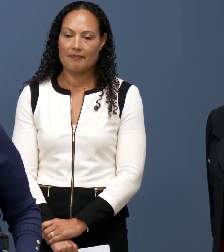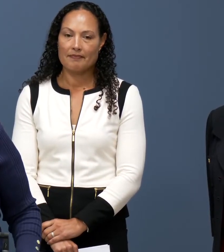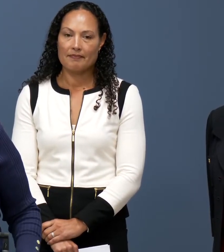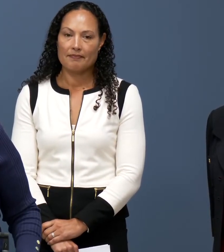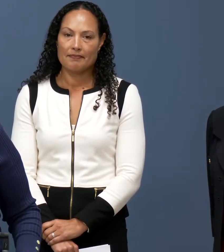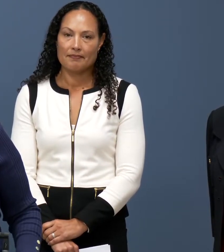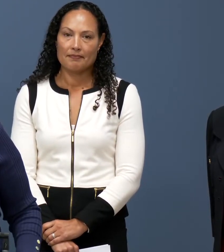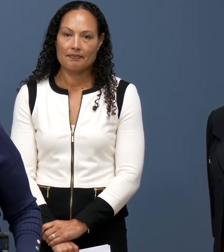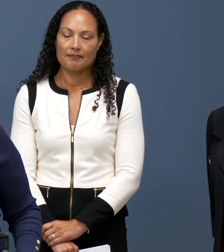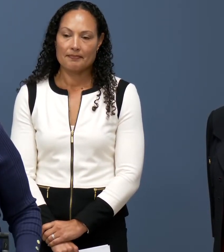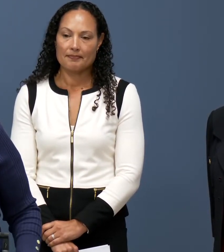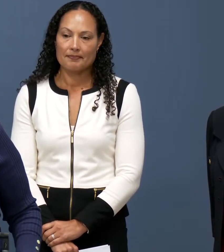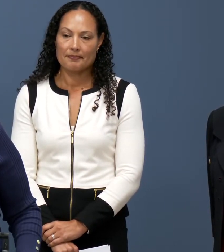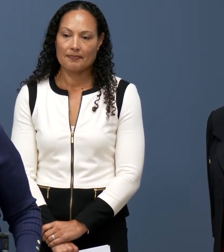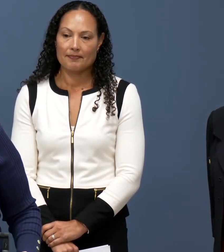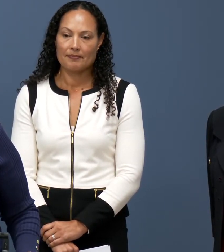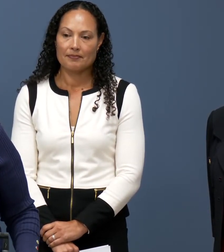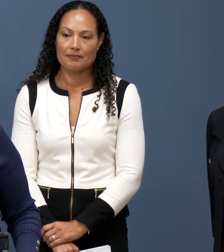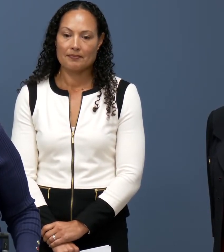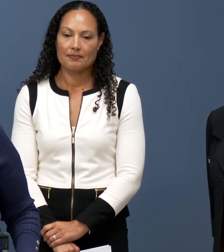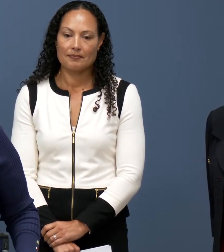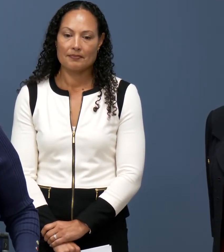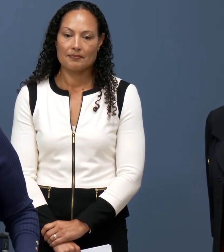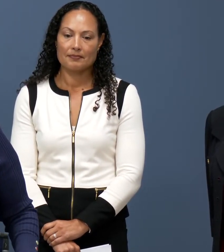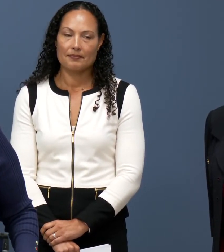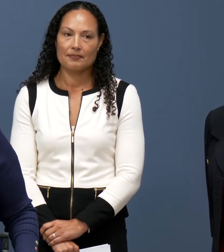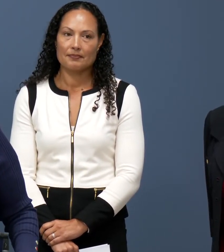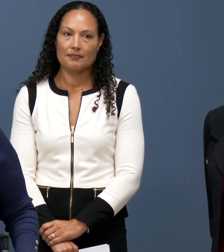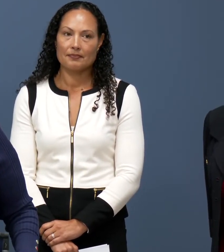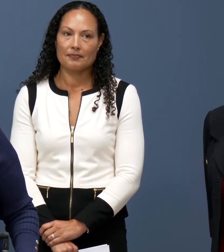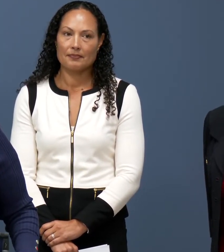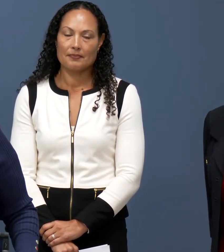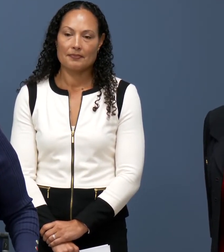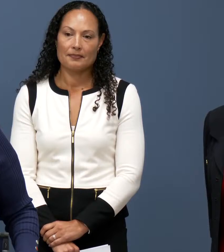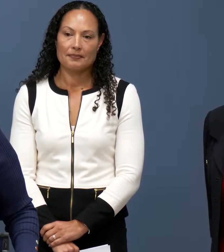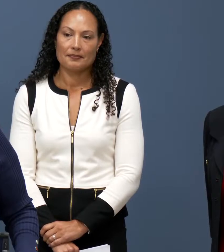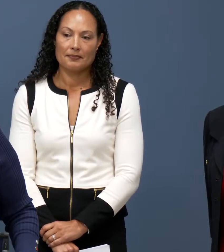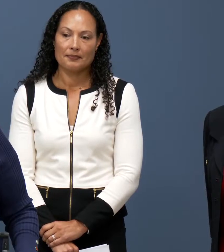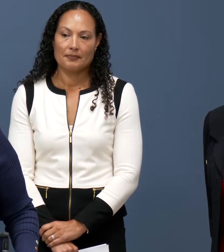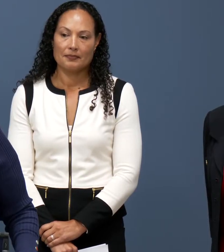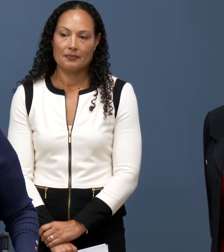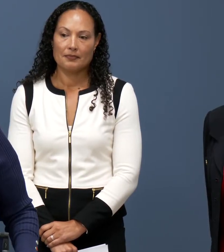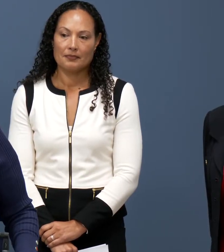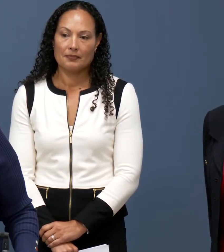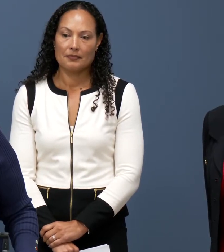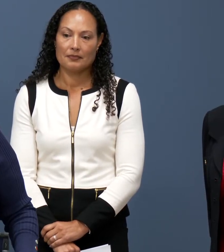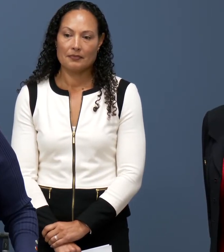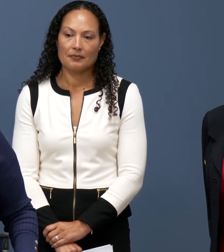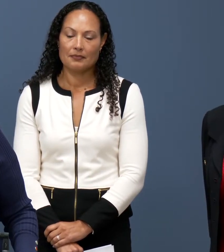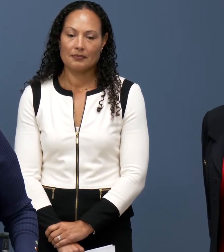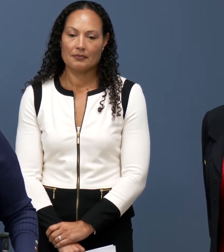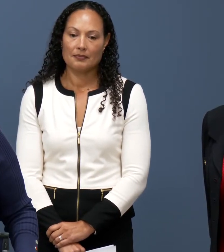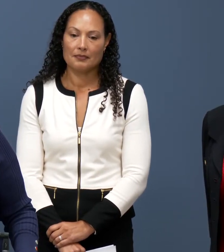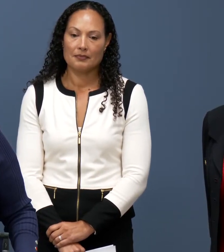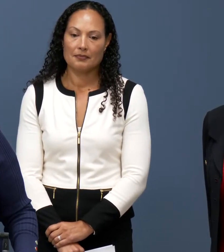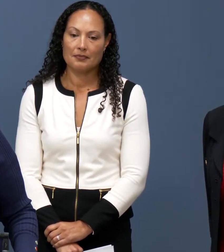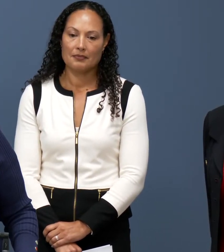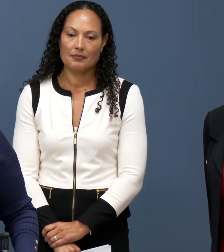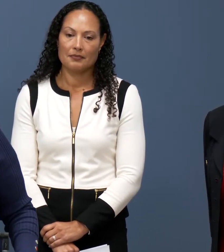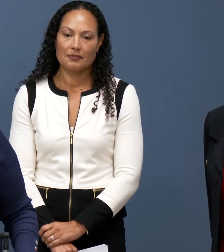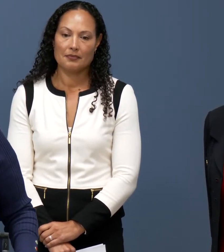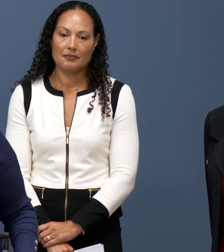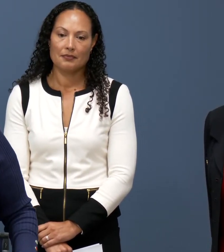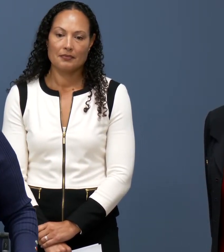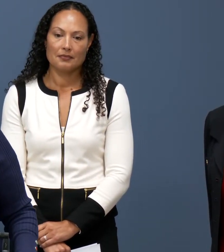y de menor edad. El número de personas sin hogar ha descendido el 49.7% de las personas de 18 a 24